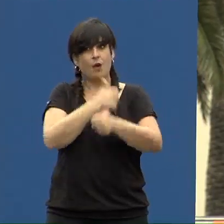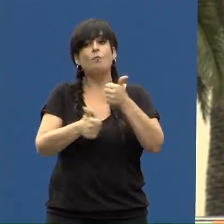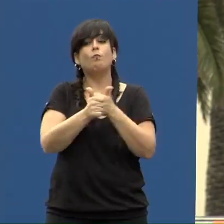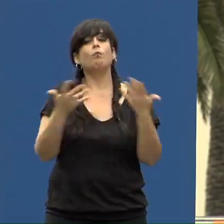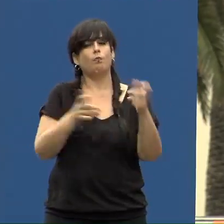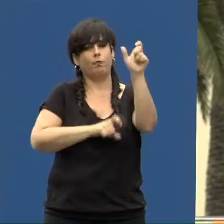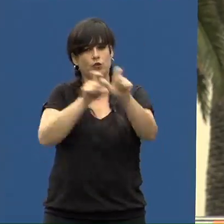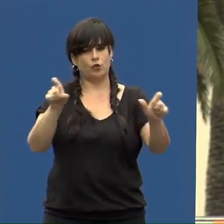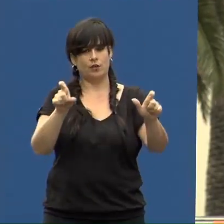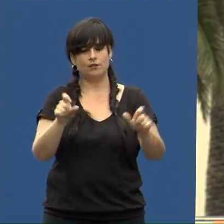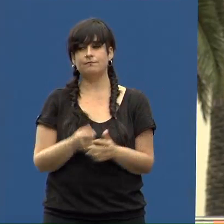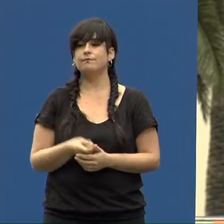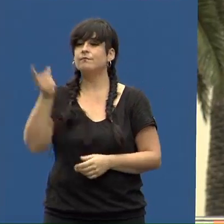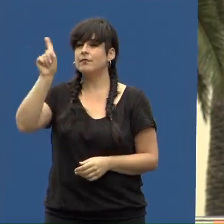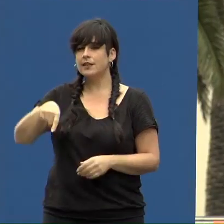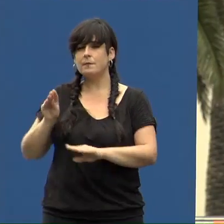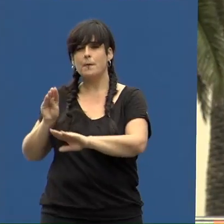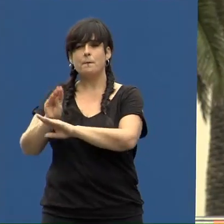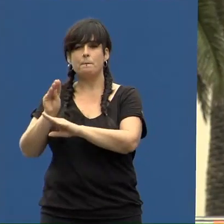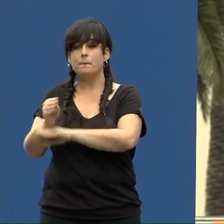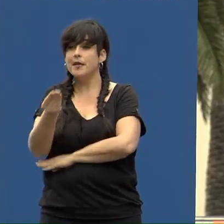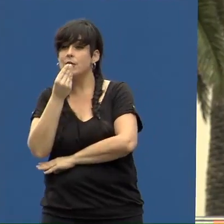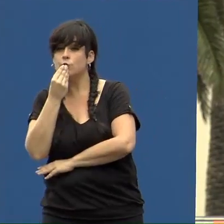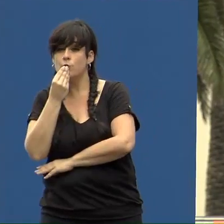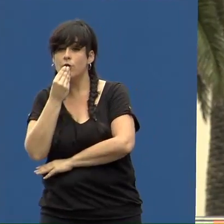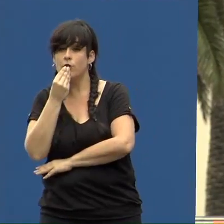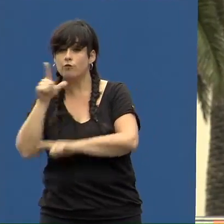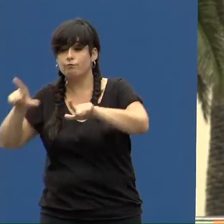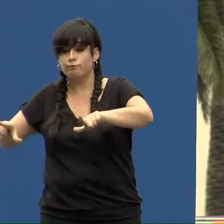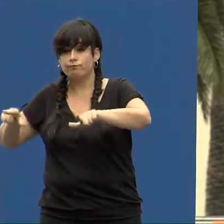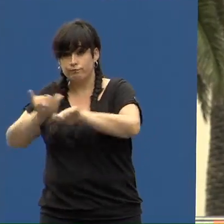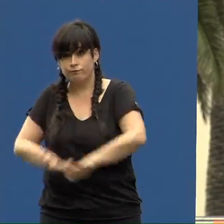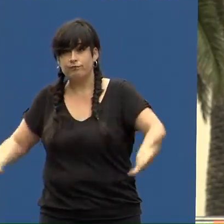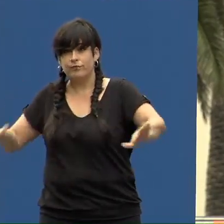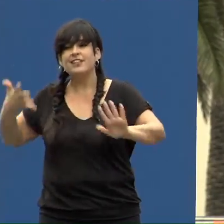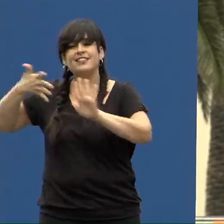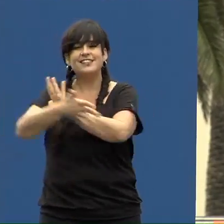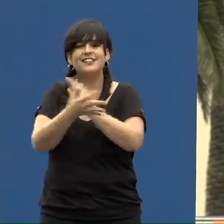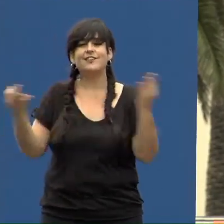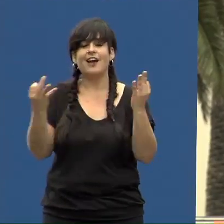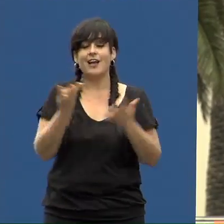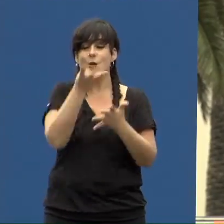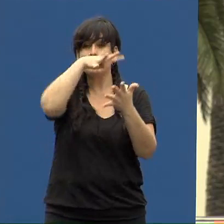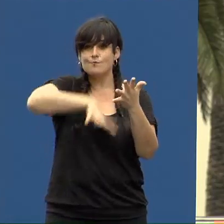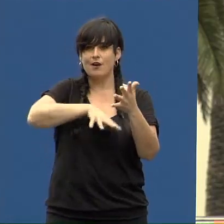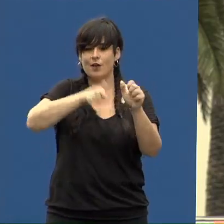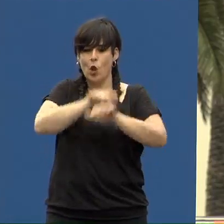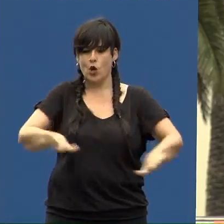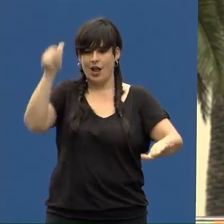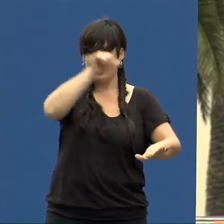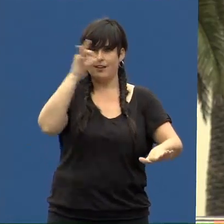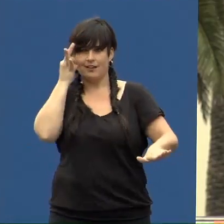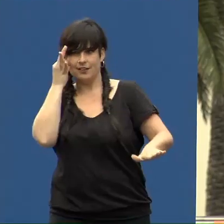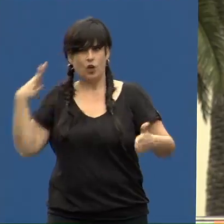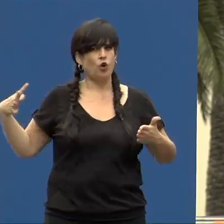becas comedor. ¿Y sabéis qué significa triplicar becas comedor? No solo que todos los niños y niñas de Barcelona tienen garantizada la comida en la